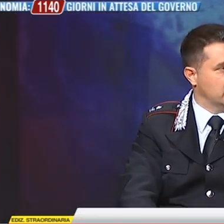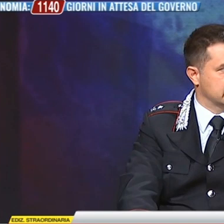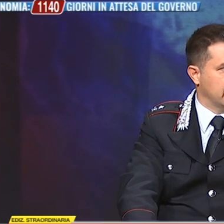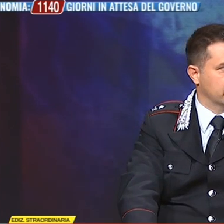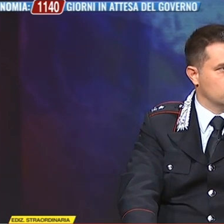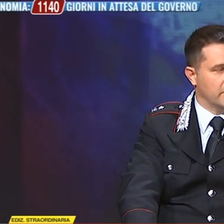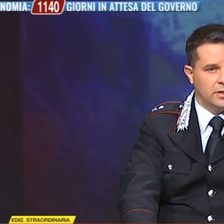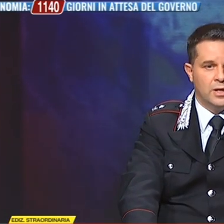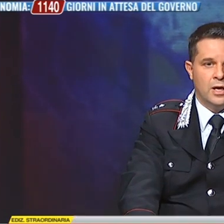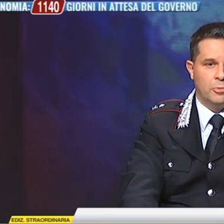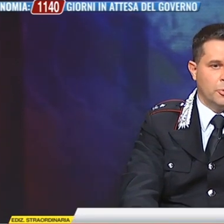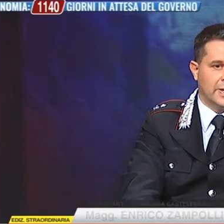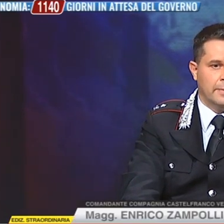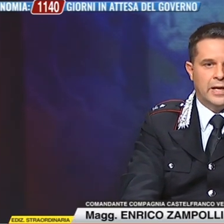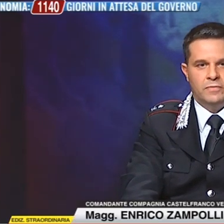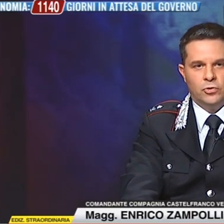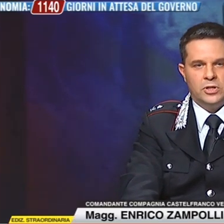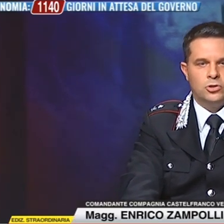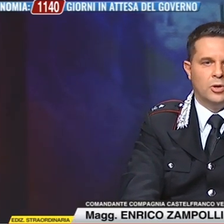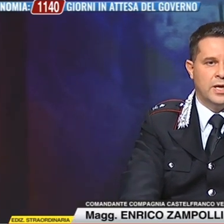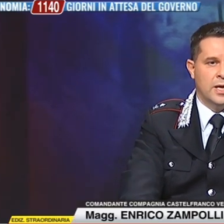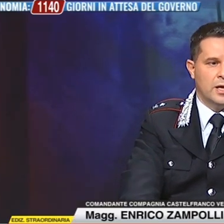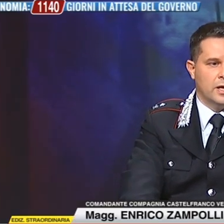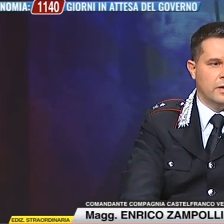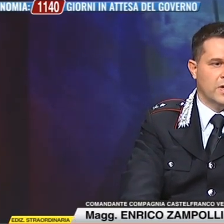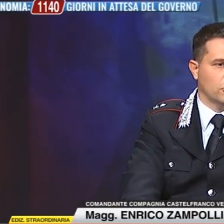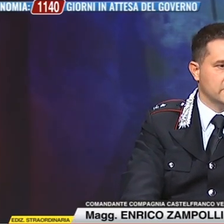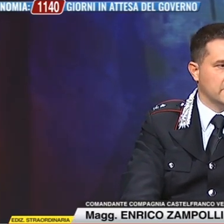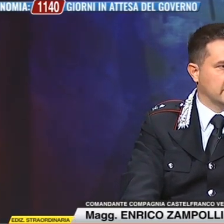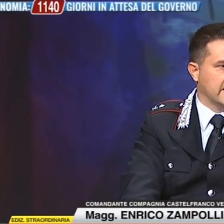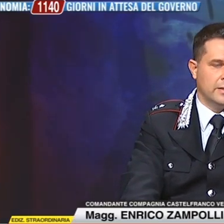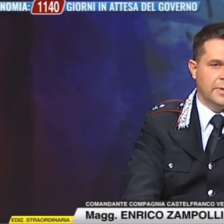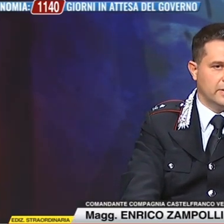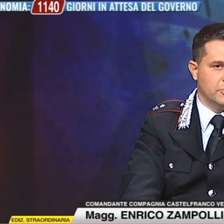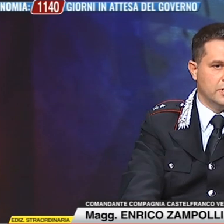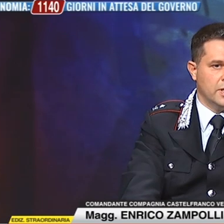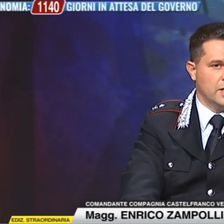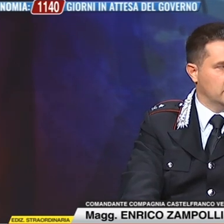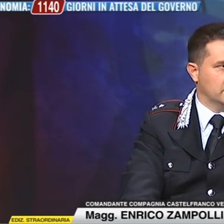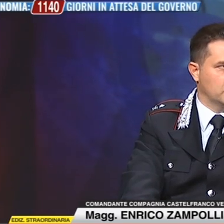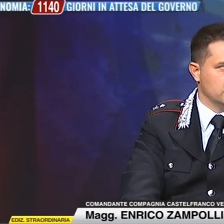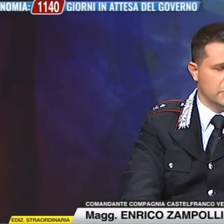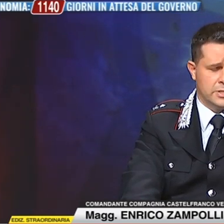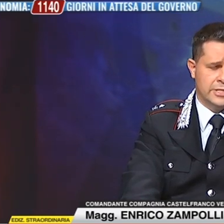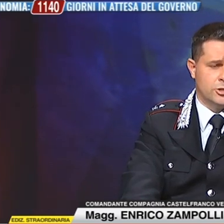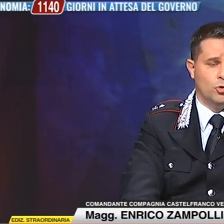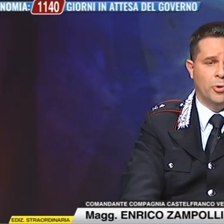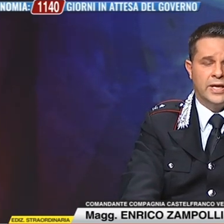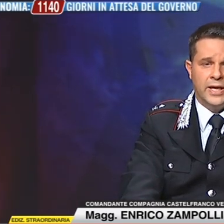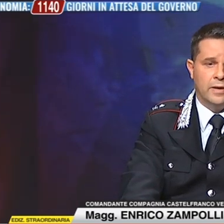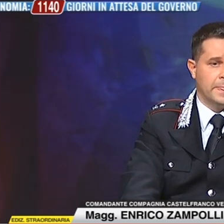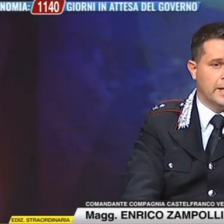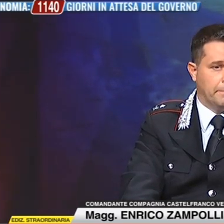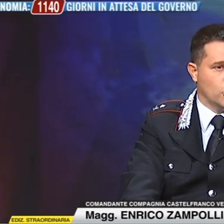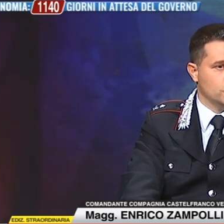particolar modo agli anziani che sovente, proprio perché magari vivono da soli, vengono ad essere attaccati da parte di questi individui senza scrupoli